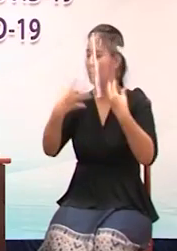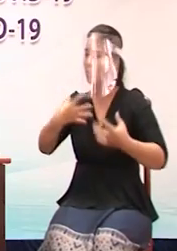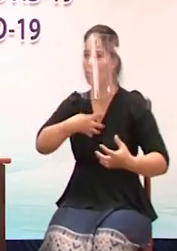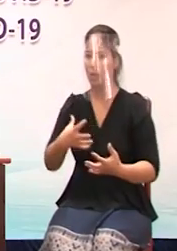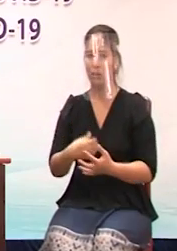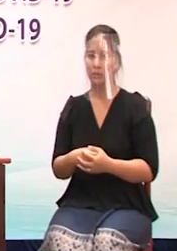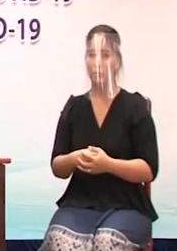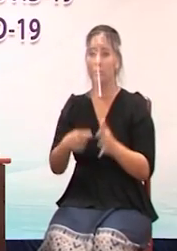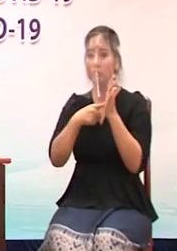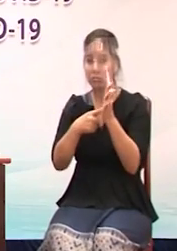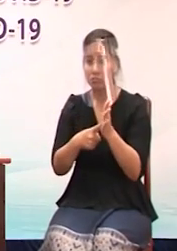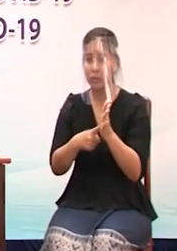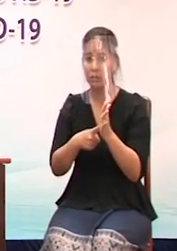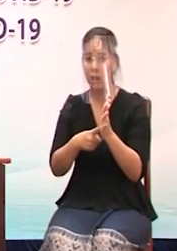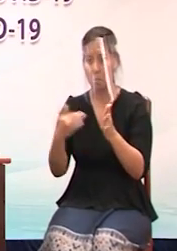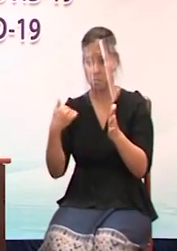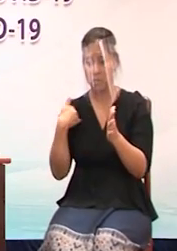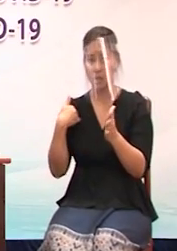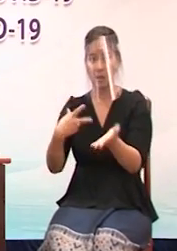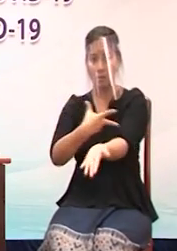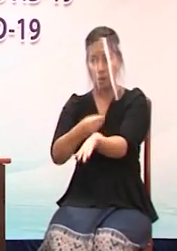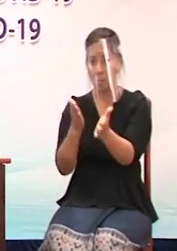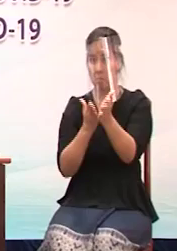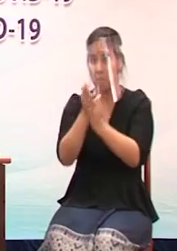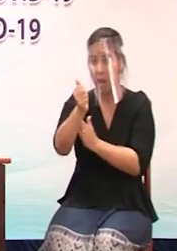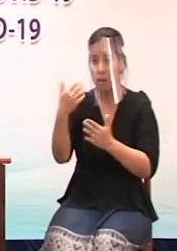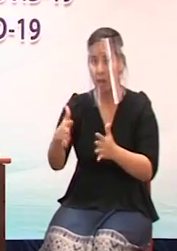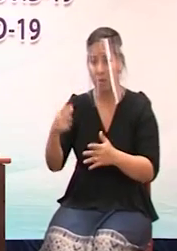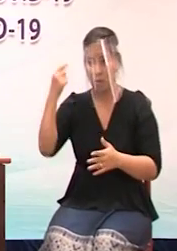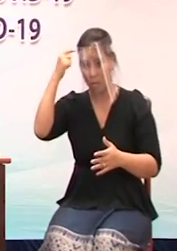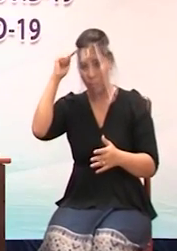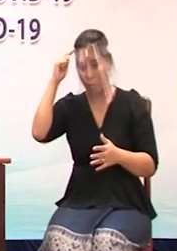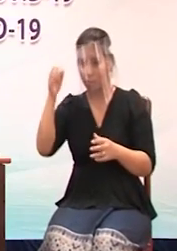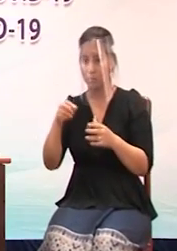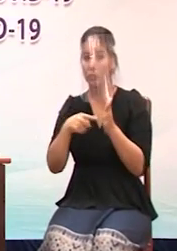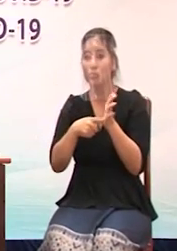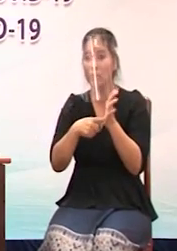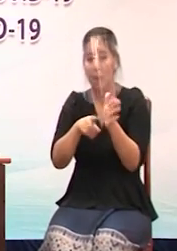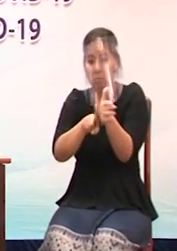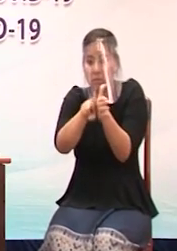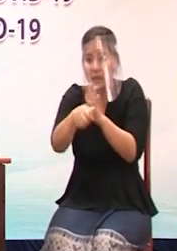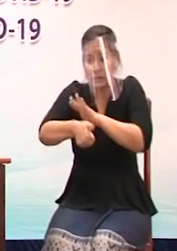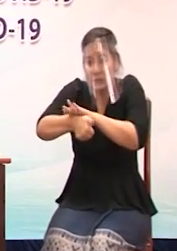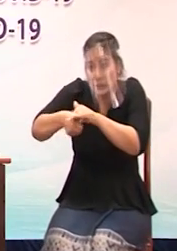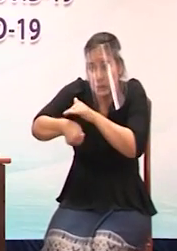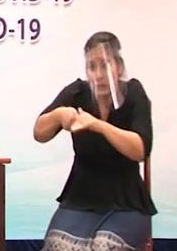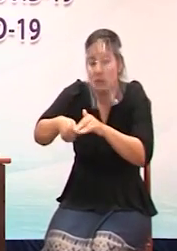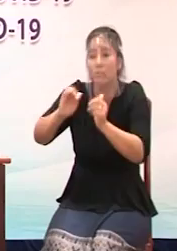าบรรดาท่านกวดออกมาเป็นพ้นลบก็จริงเนาะแต่มันมีระยะบ่มเสื่อ14วันก็ให้บรรดาท่านติดตามตัวเองถ้ามีอา